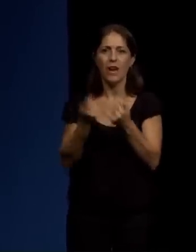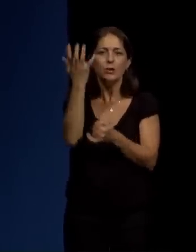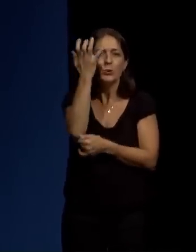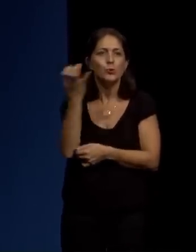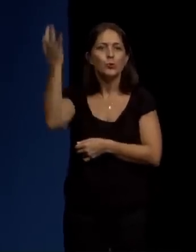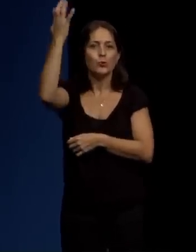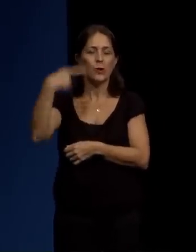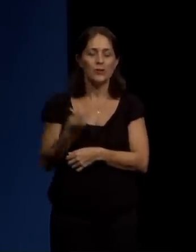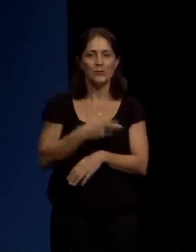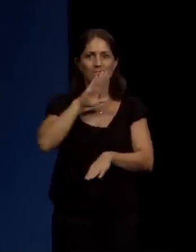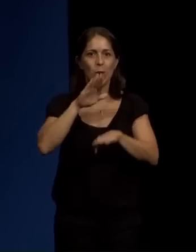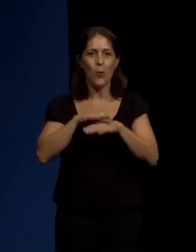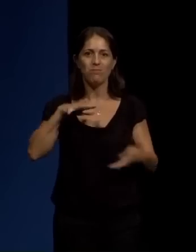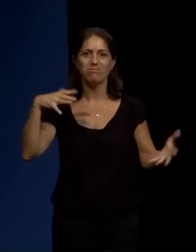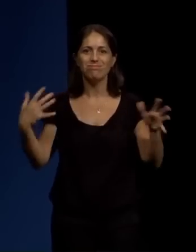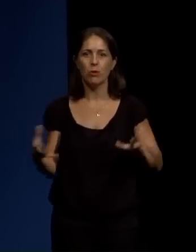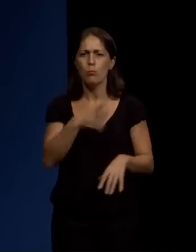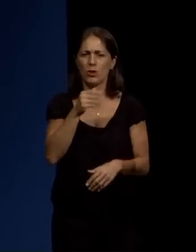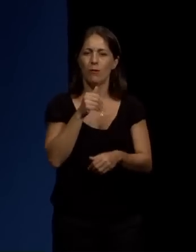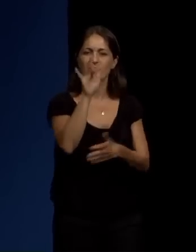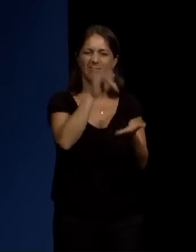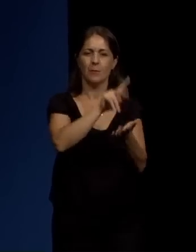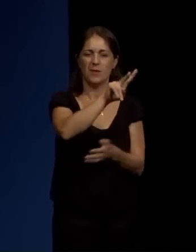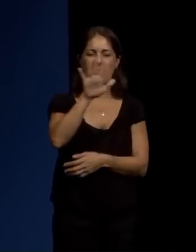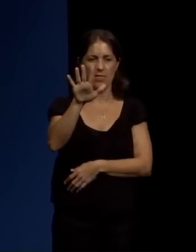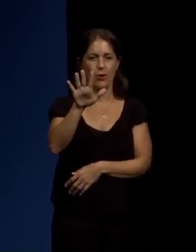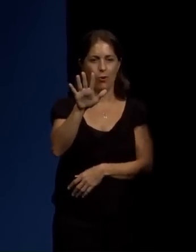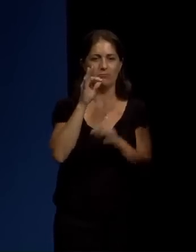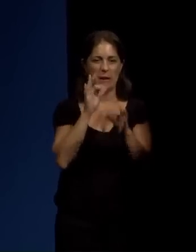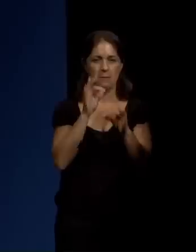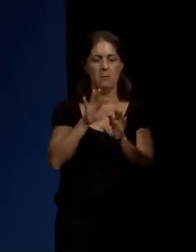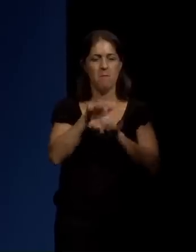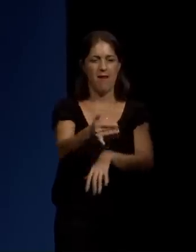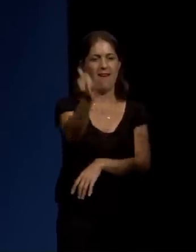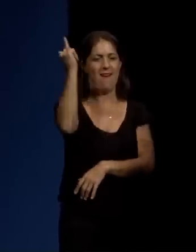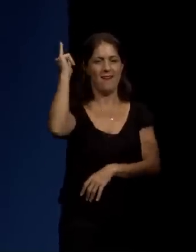cumplan, soñemos, porque esta vez, o 25 de setembro, hai Marea.